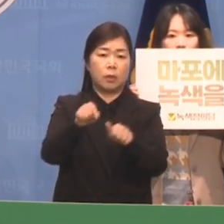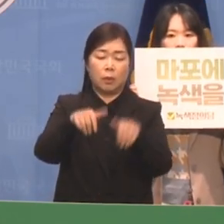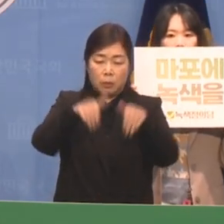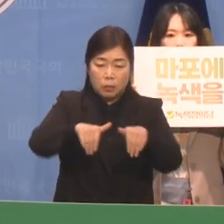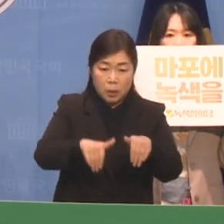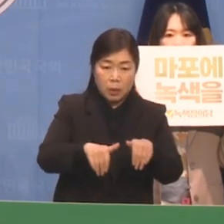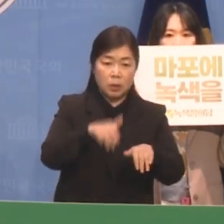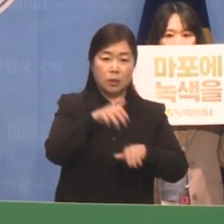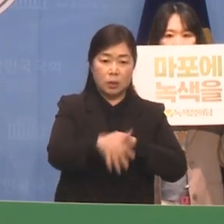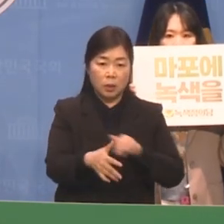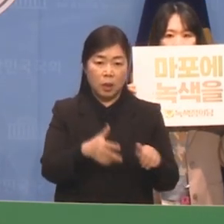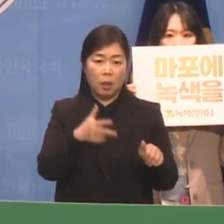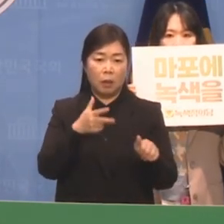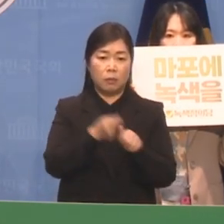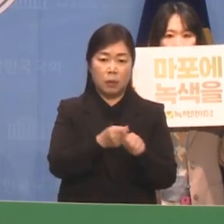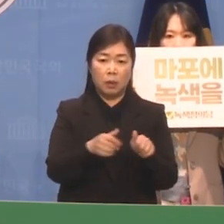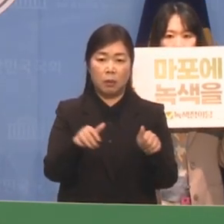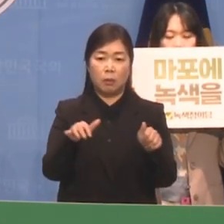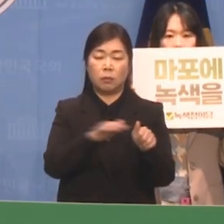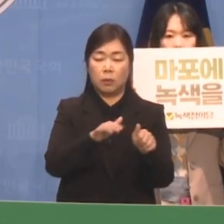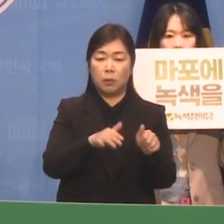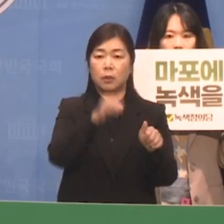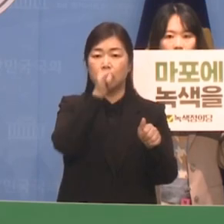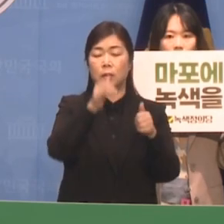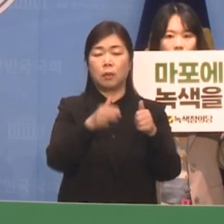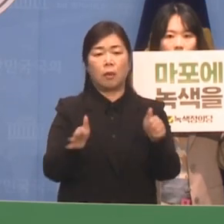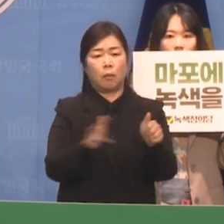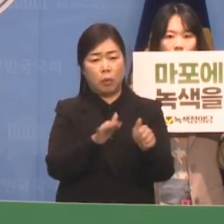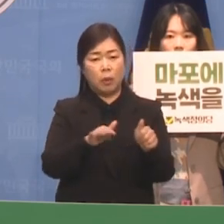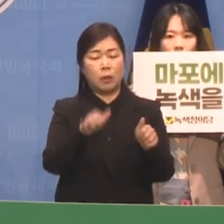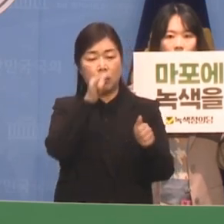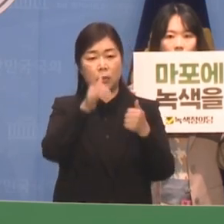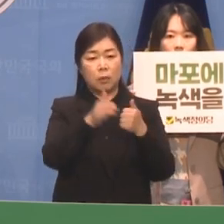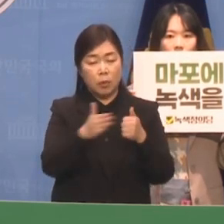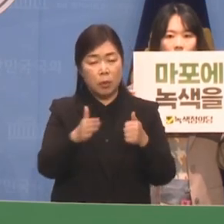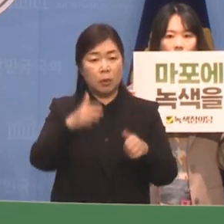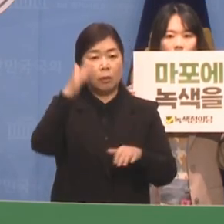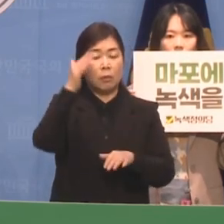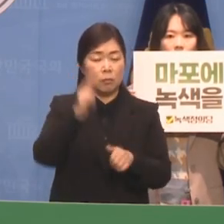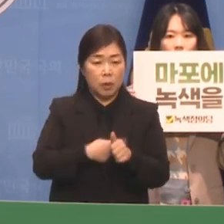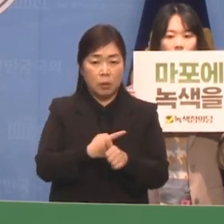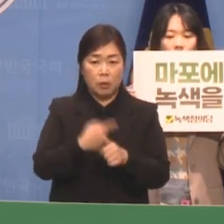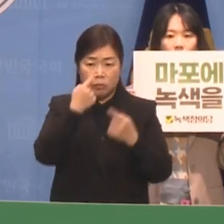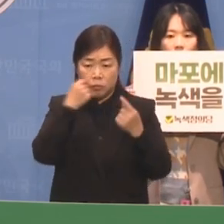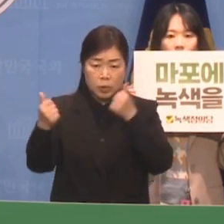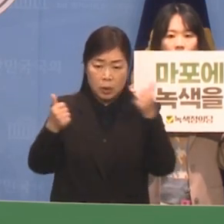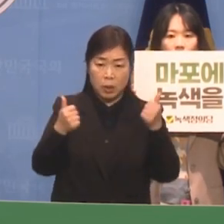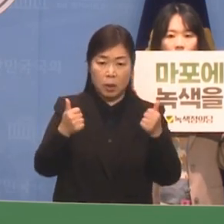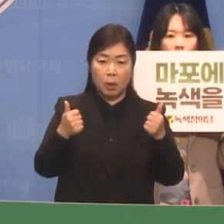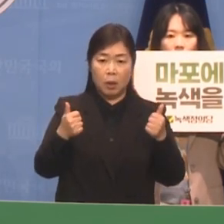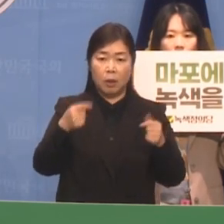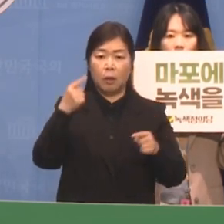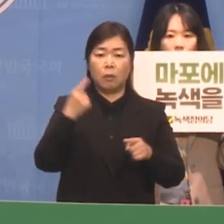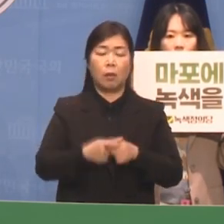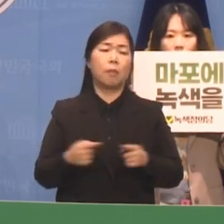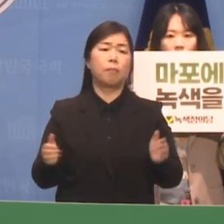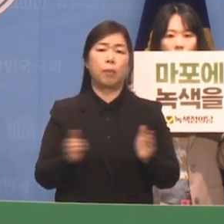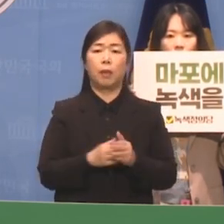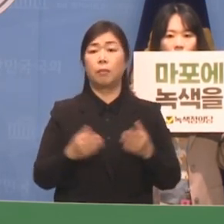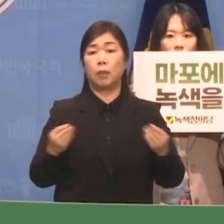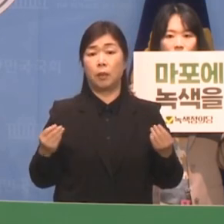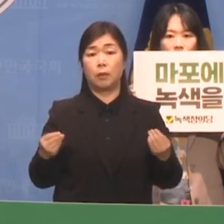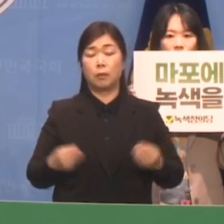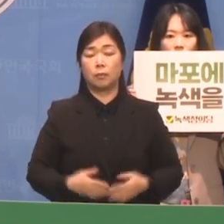오로지 당대표와 대통령 눈치만 살피다가 임기가 끝납니다. 시민들의 하루는